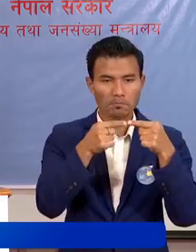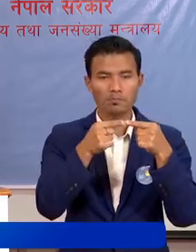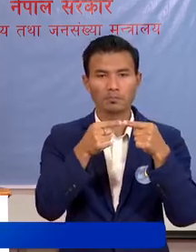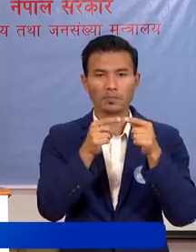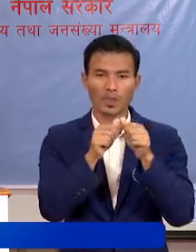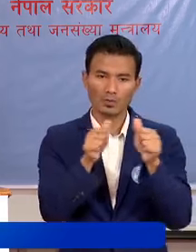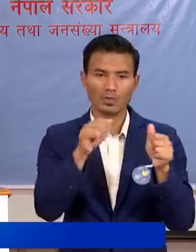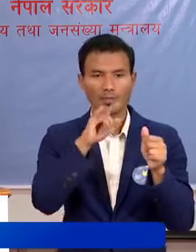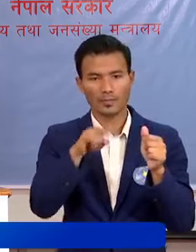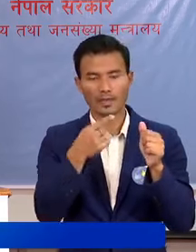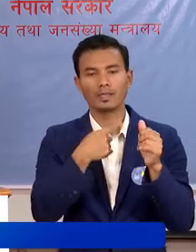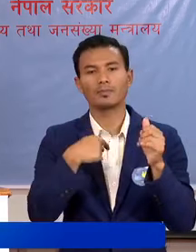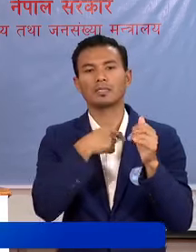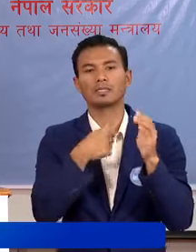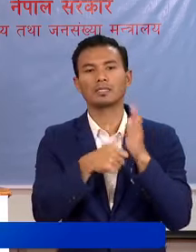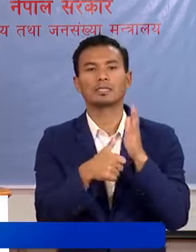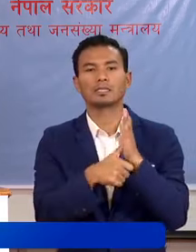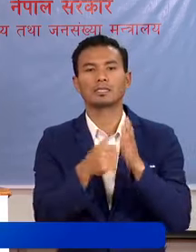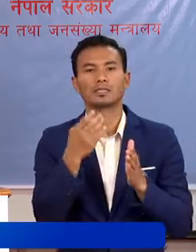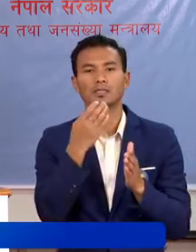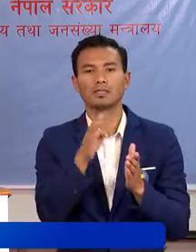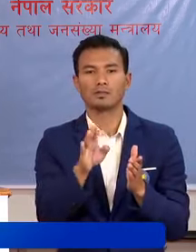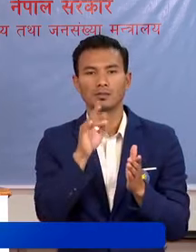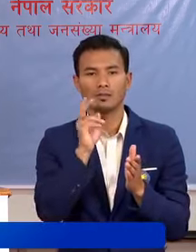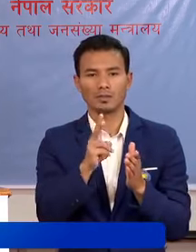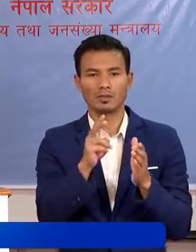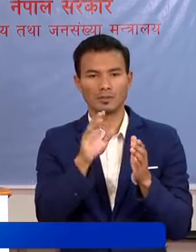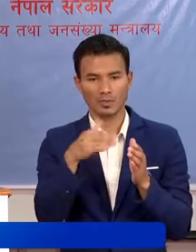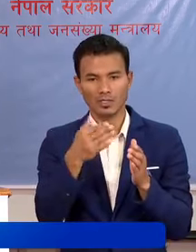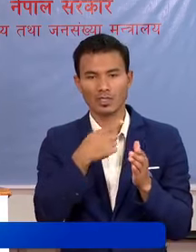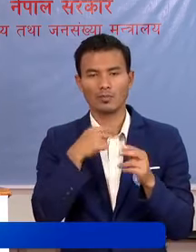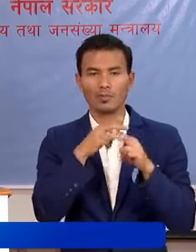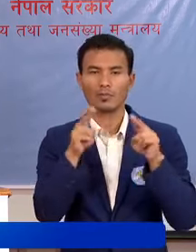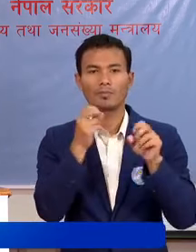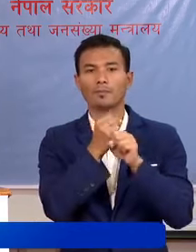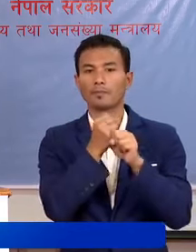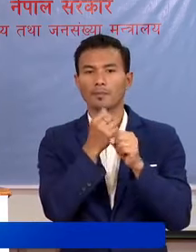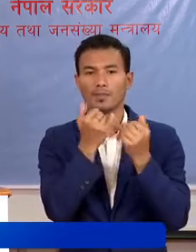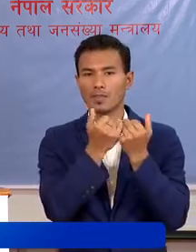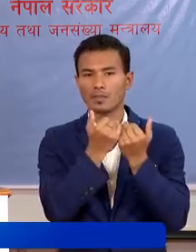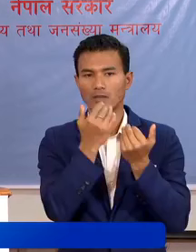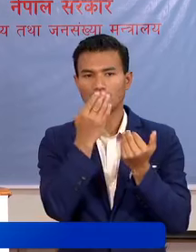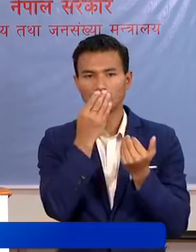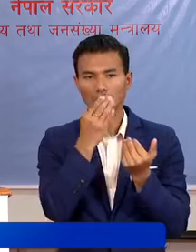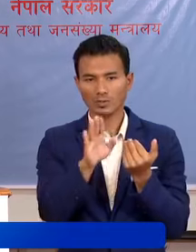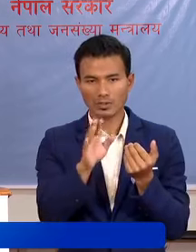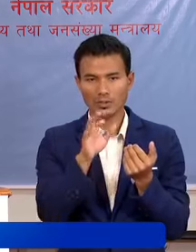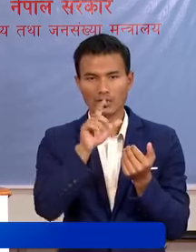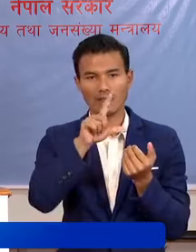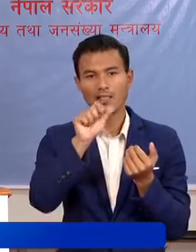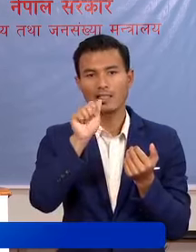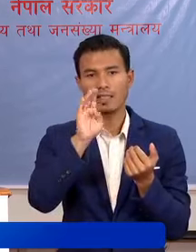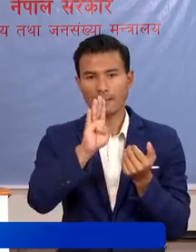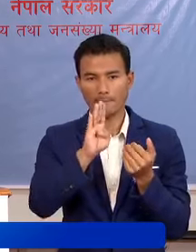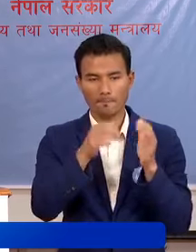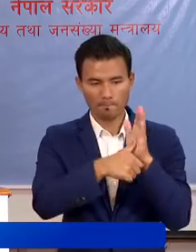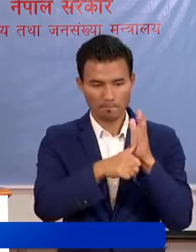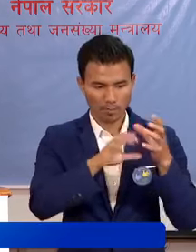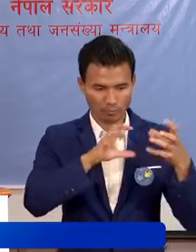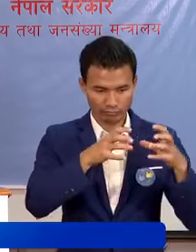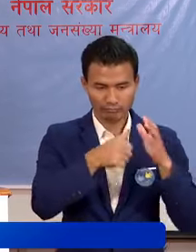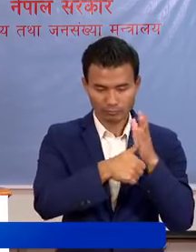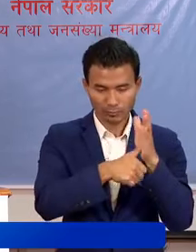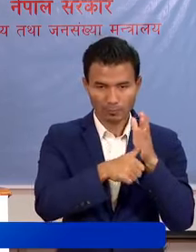यह इश्युदे ट्राकिंग बयाऊ शम्रस्युर्षा को पाछी,